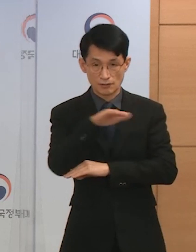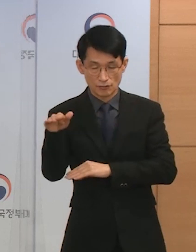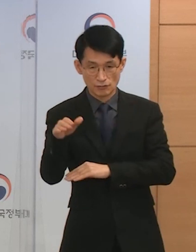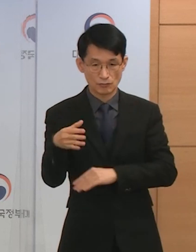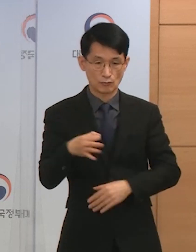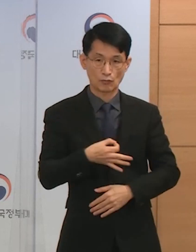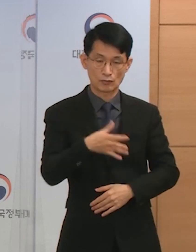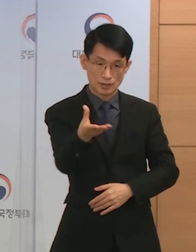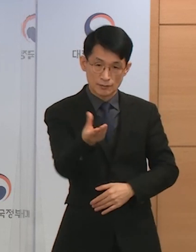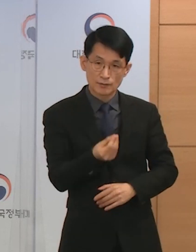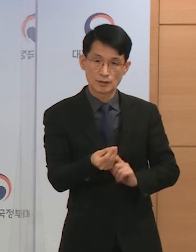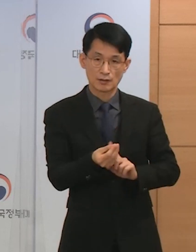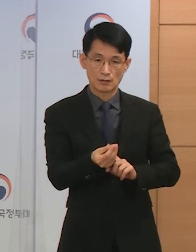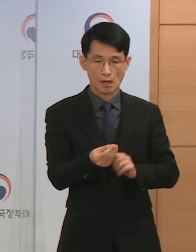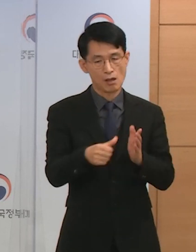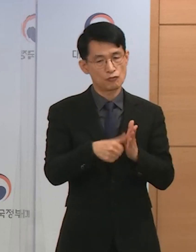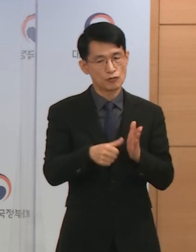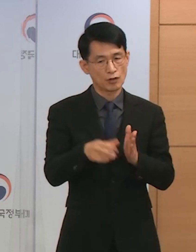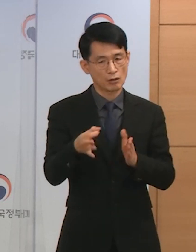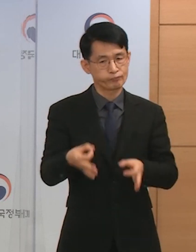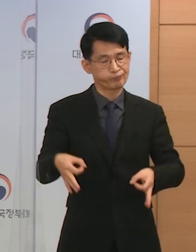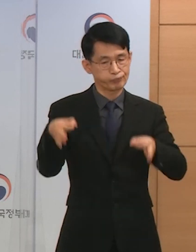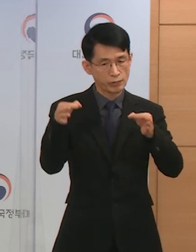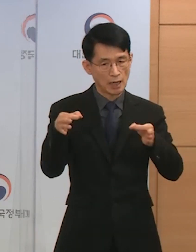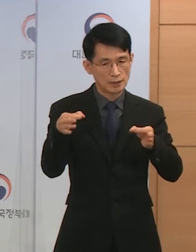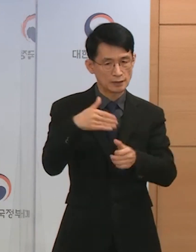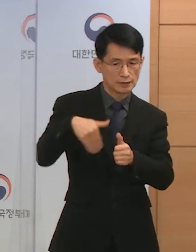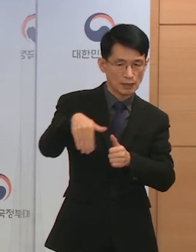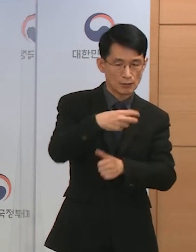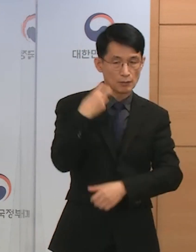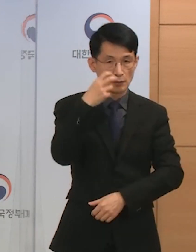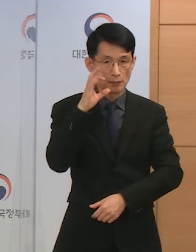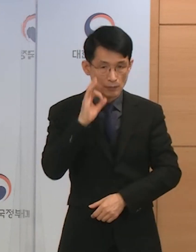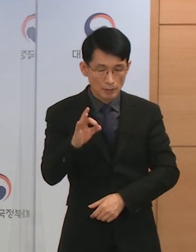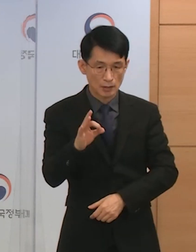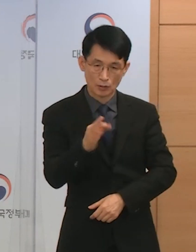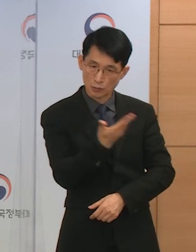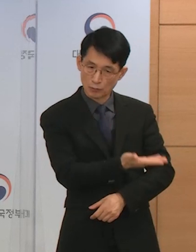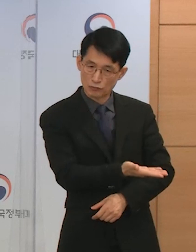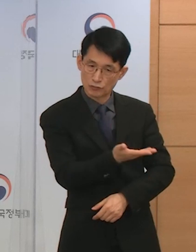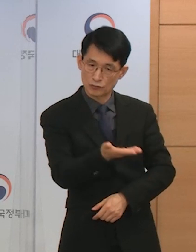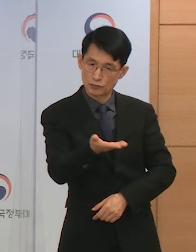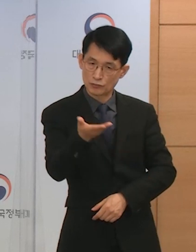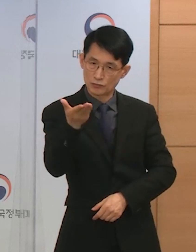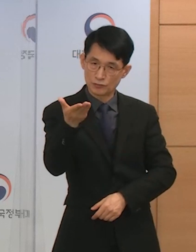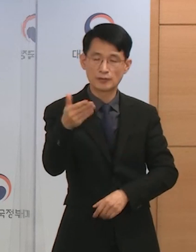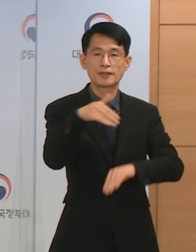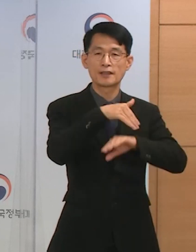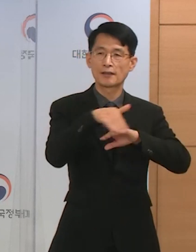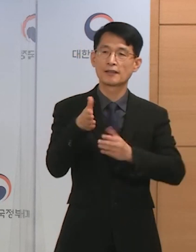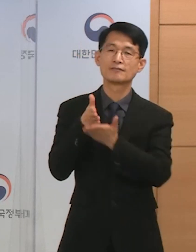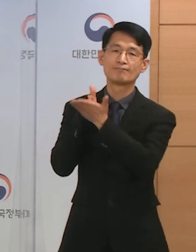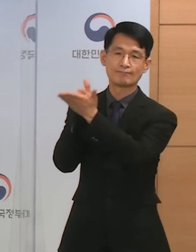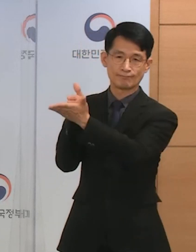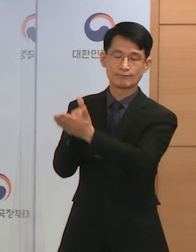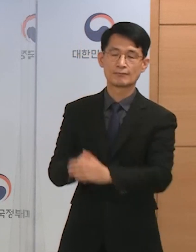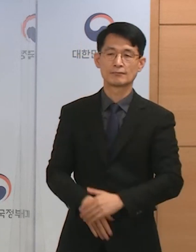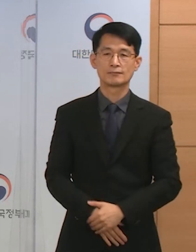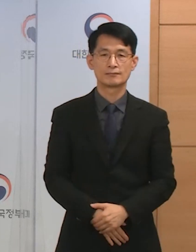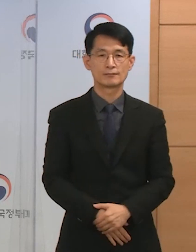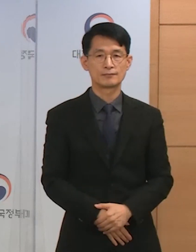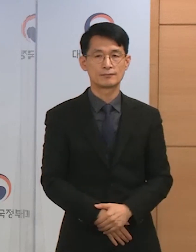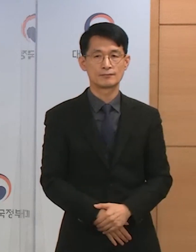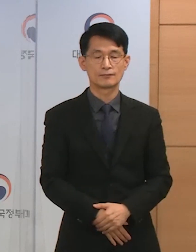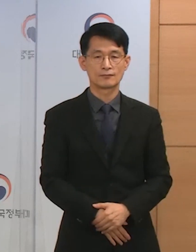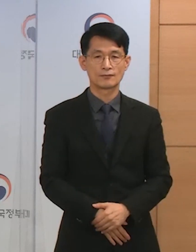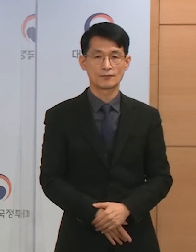및 물가 상승료 등을 고려하여 단계적으로 현실화하도록 권고하였습니다.